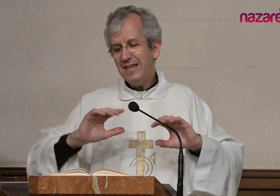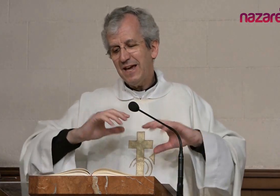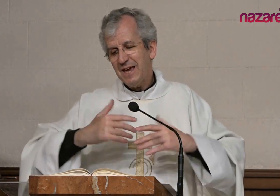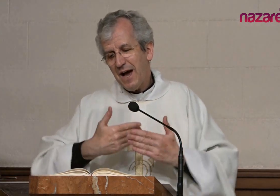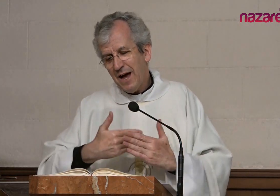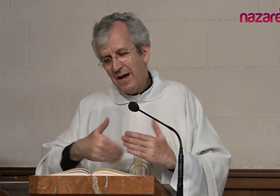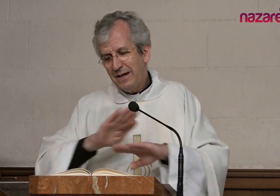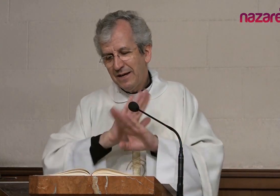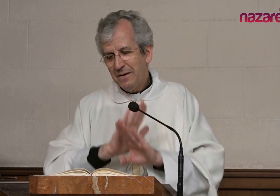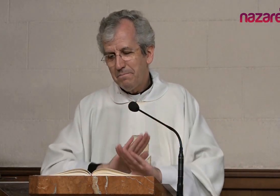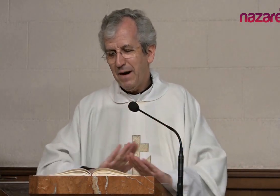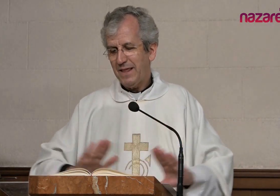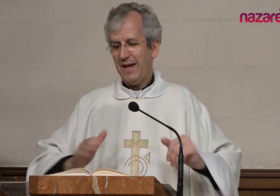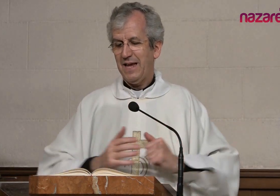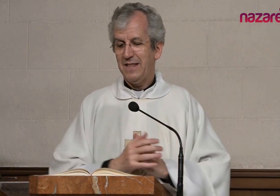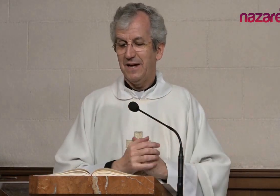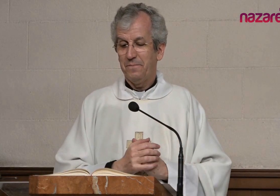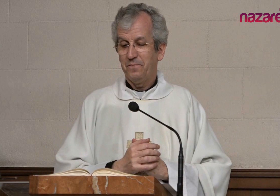día ya va de caída.